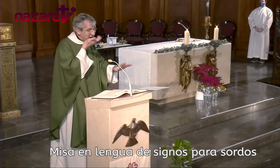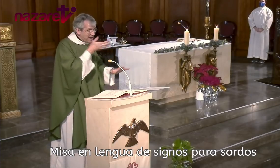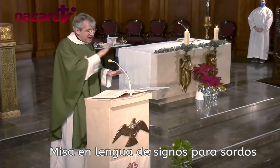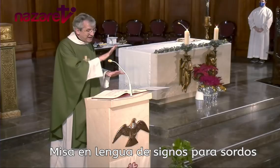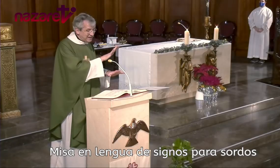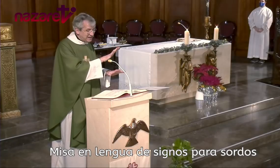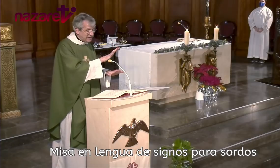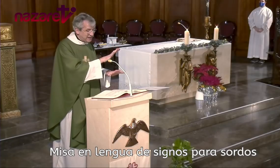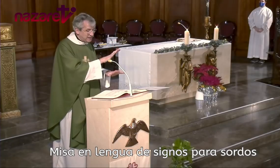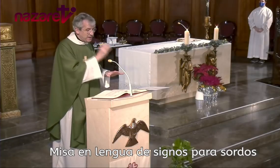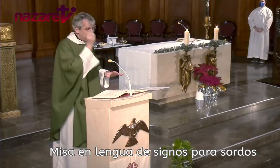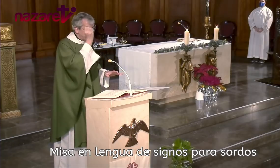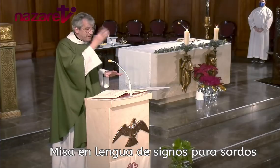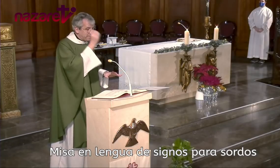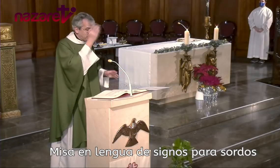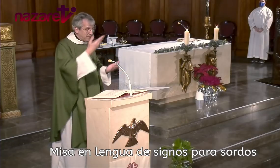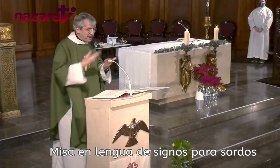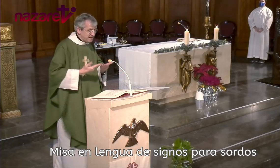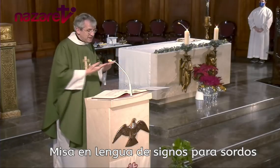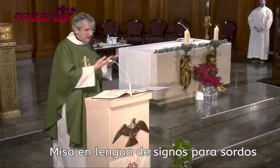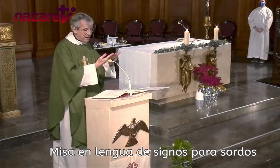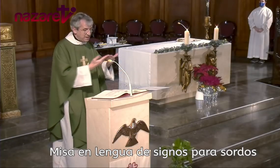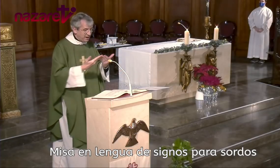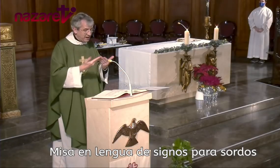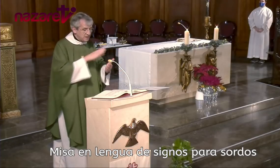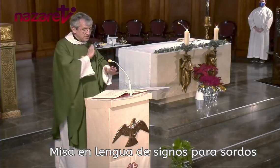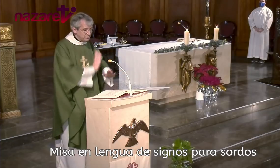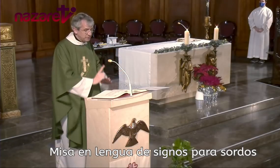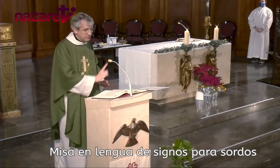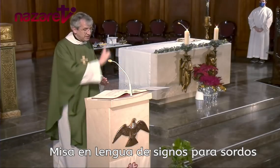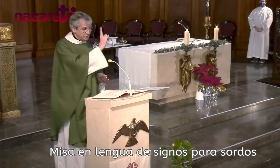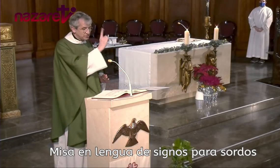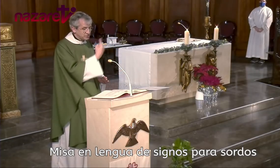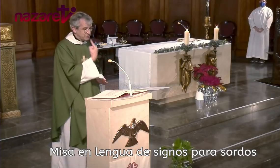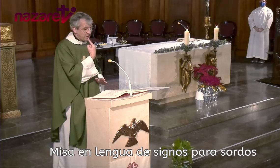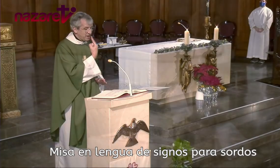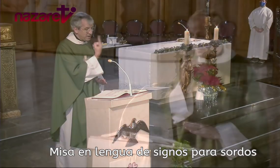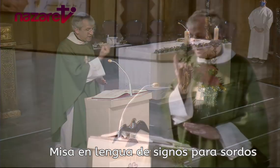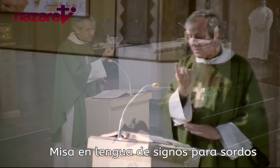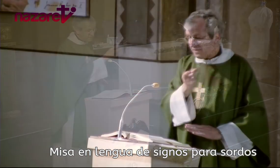a Galilea para proclamar el Evangelio de Dios. Y decía: